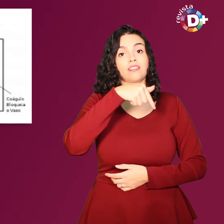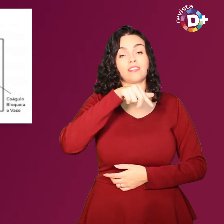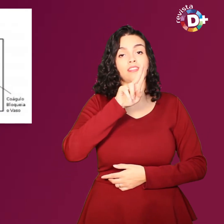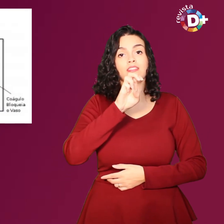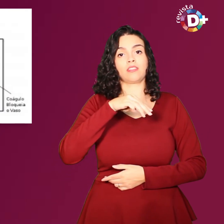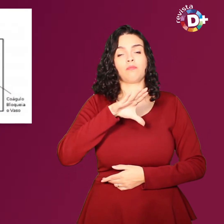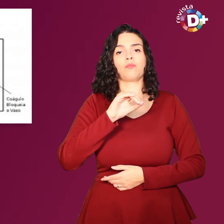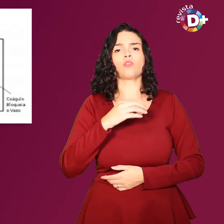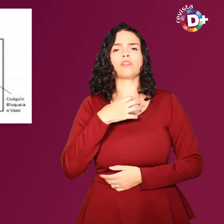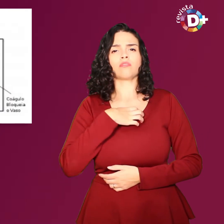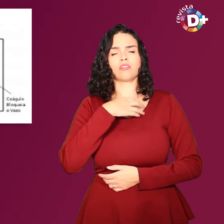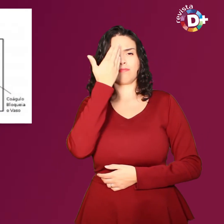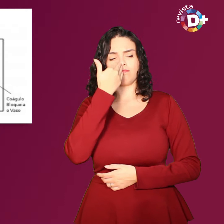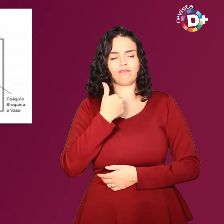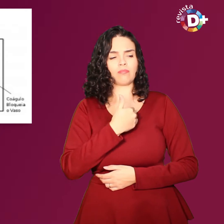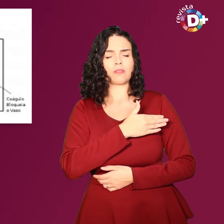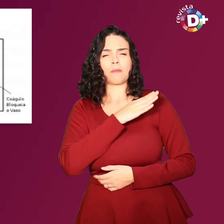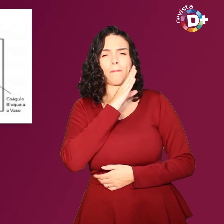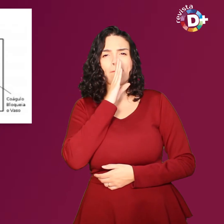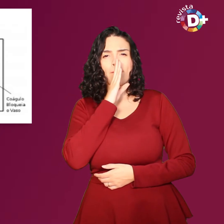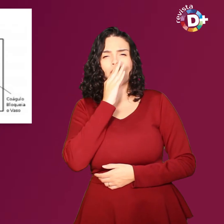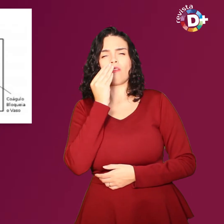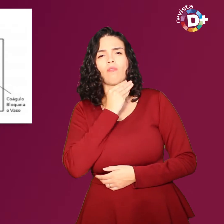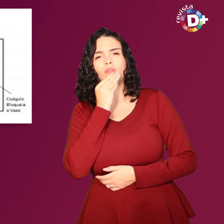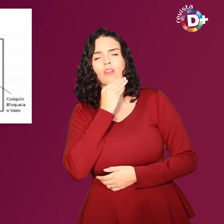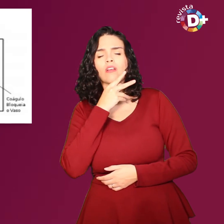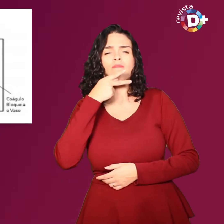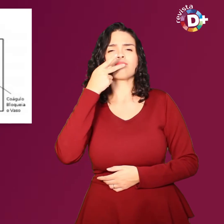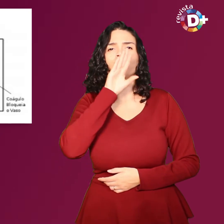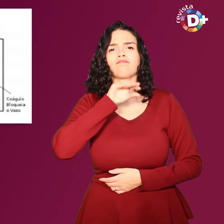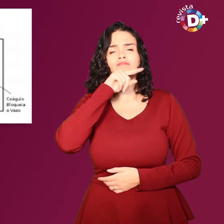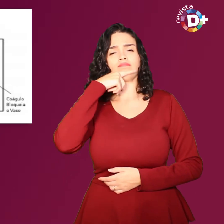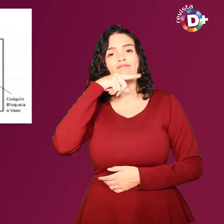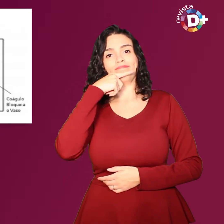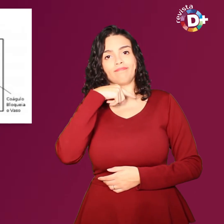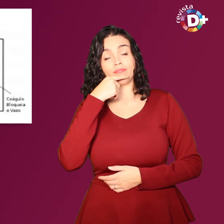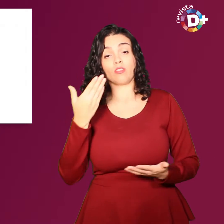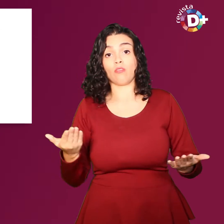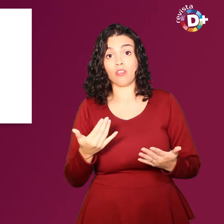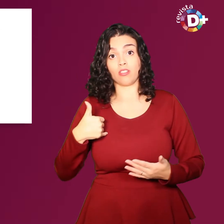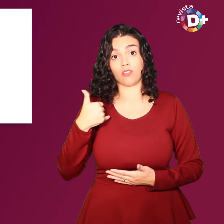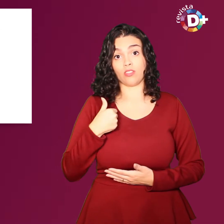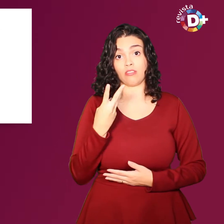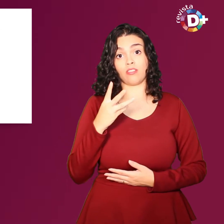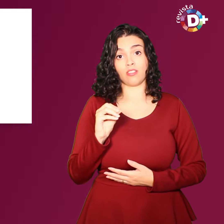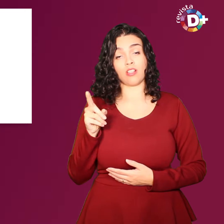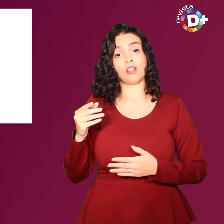Eu comecei a sentir uma fraqueza do lado direito do corpo e não conseguia falar, conta Milena. Hoje, com 30 anos, a jovem